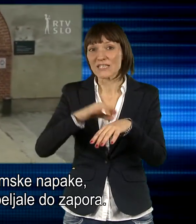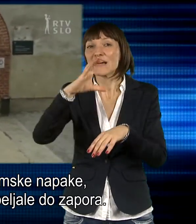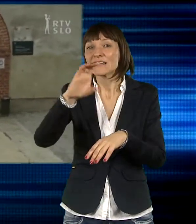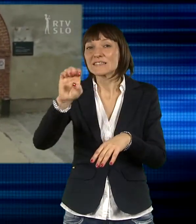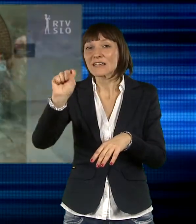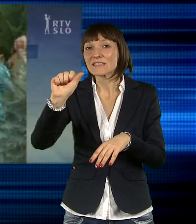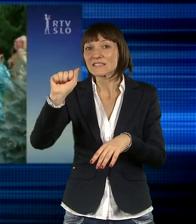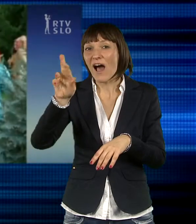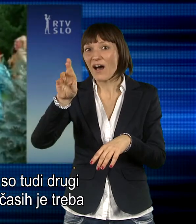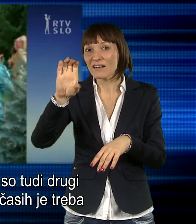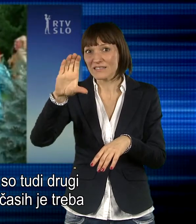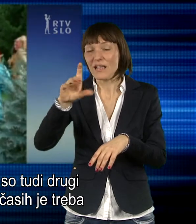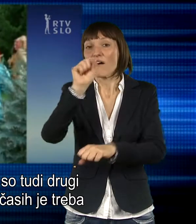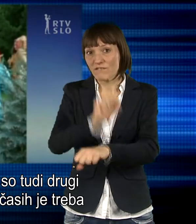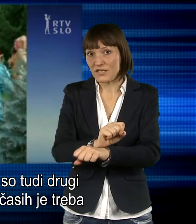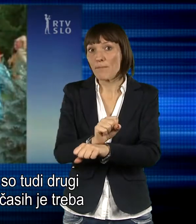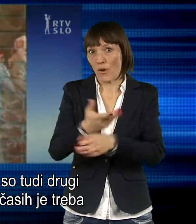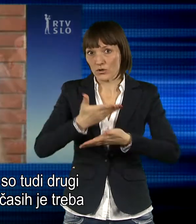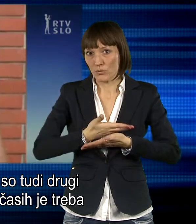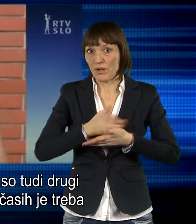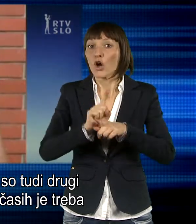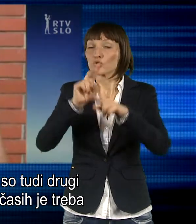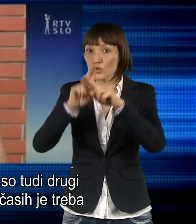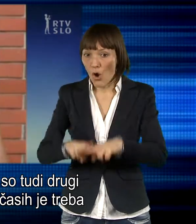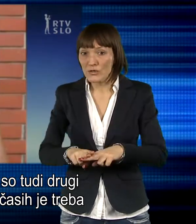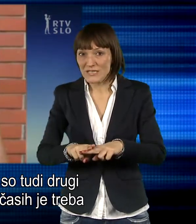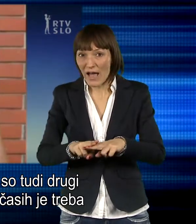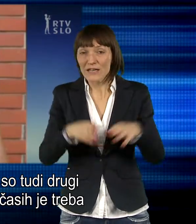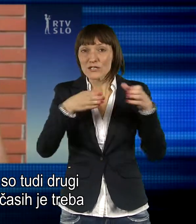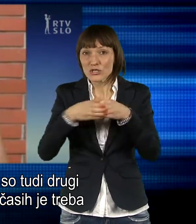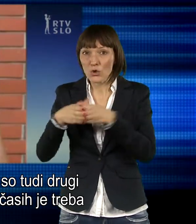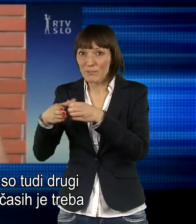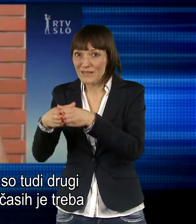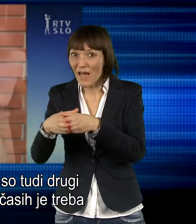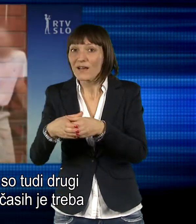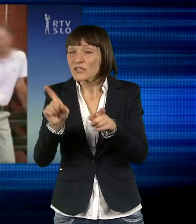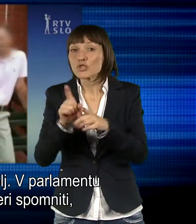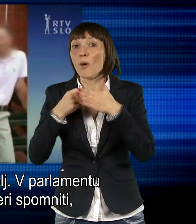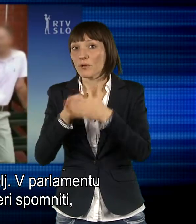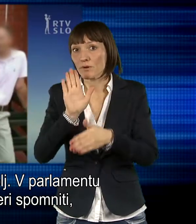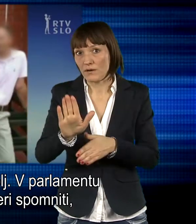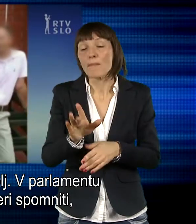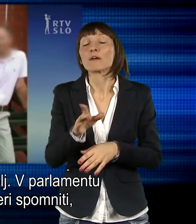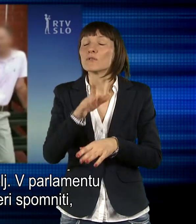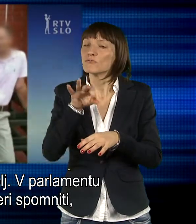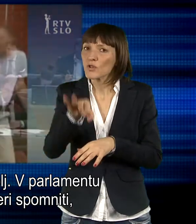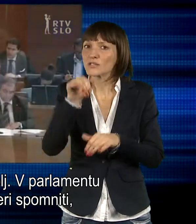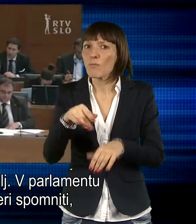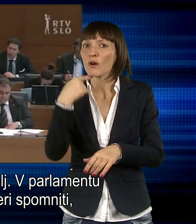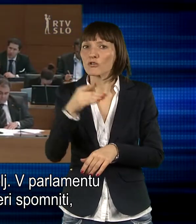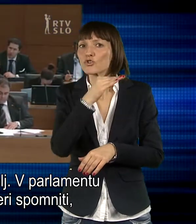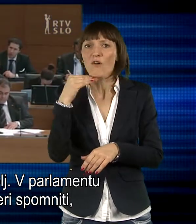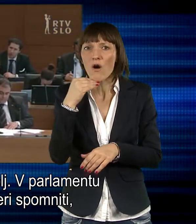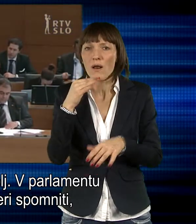do zapora. Enako solidarni so tudi drugi poklicni cehi, a včasih je treba preprosto reči dovolj.